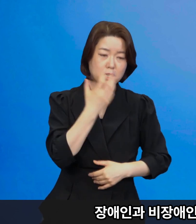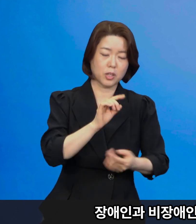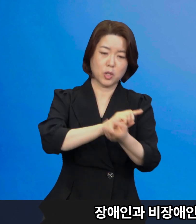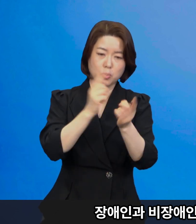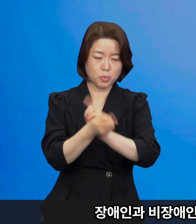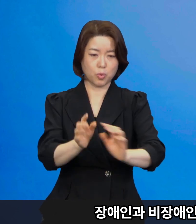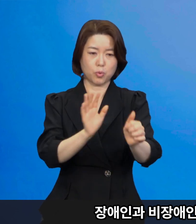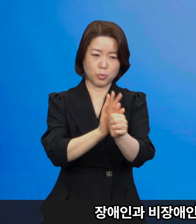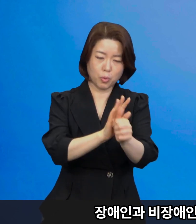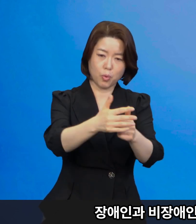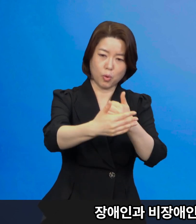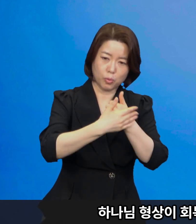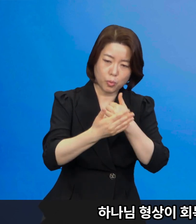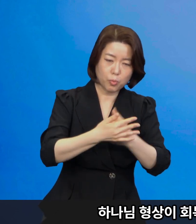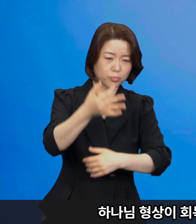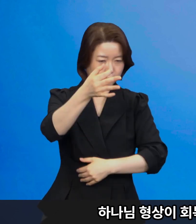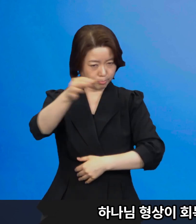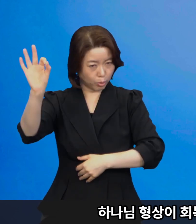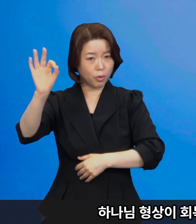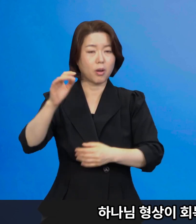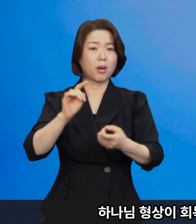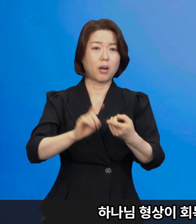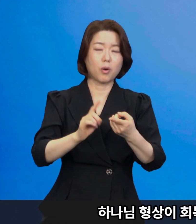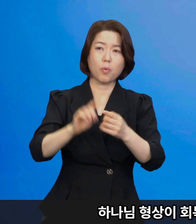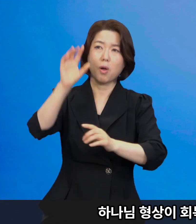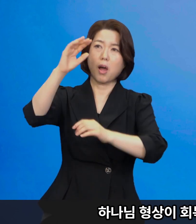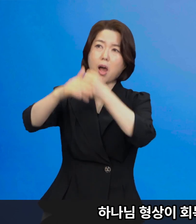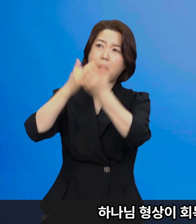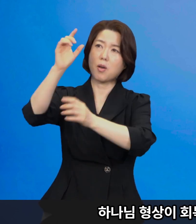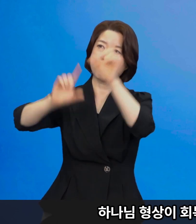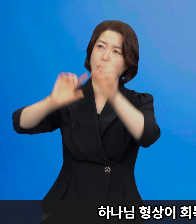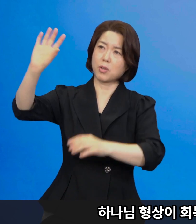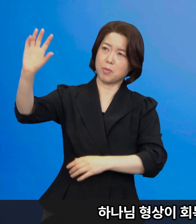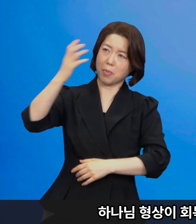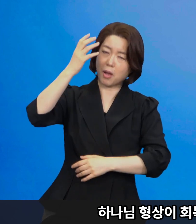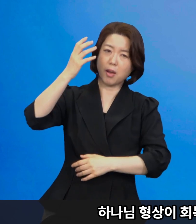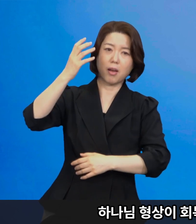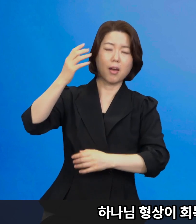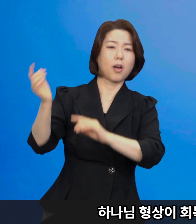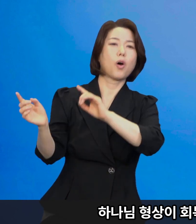돕고 인정함으로 하나님 형상이